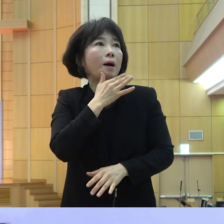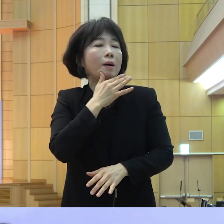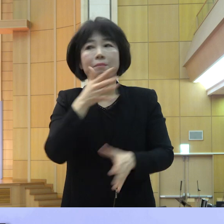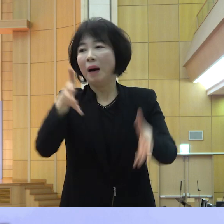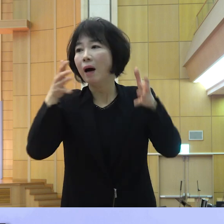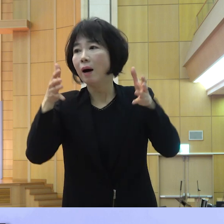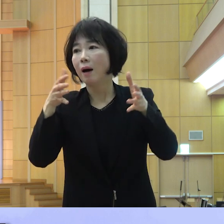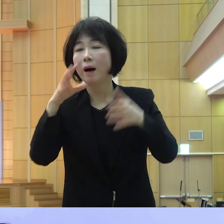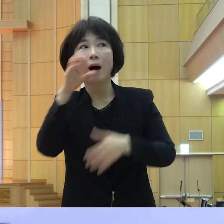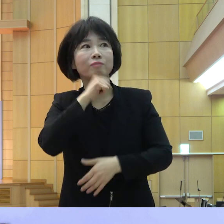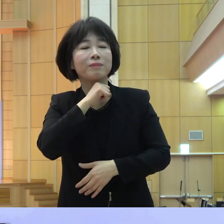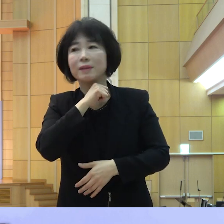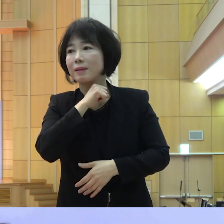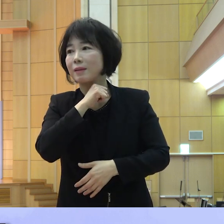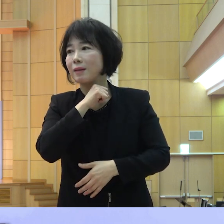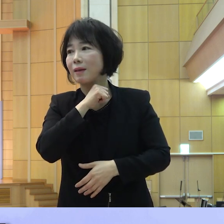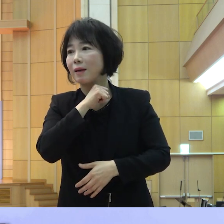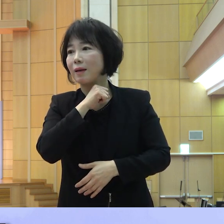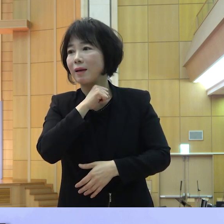그러면 요한복음 4장을 갑니다.